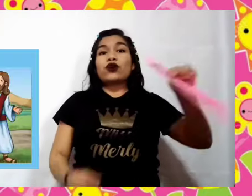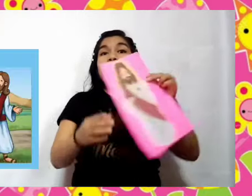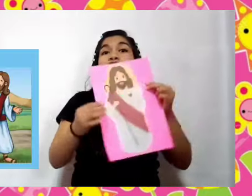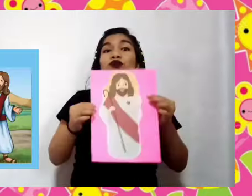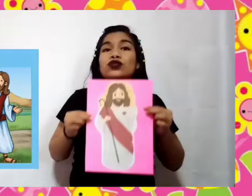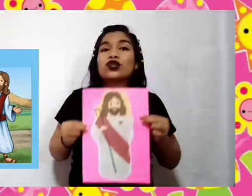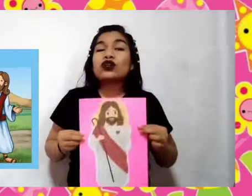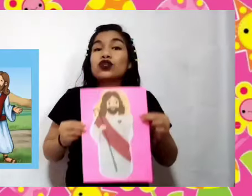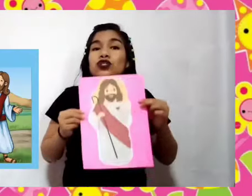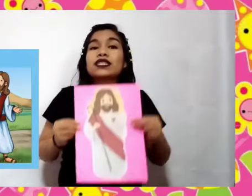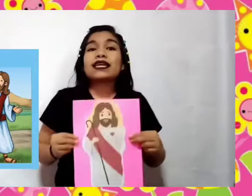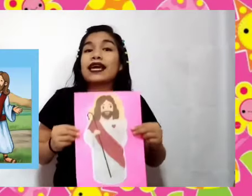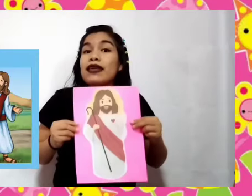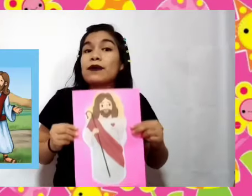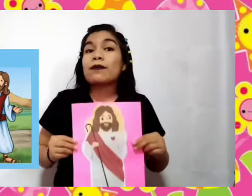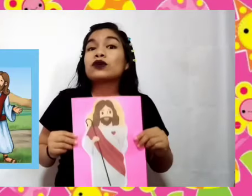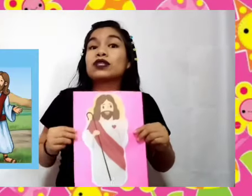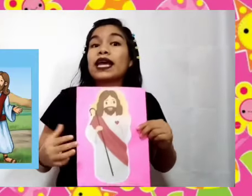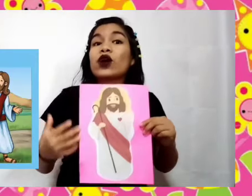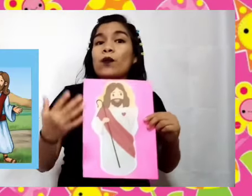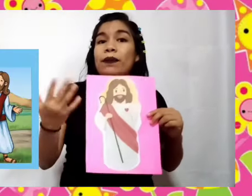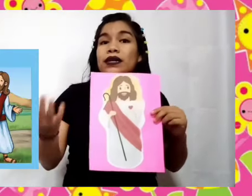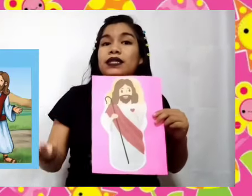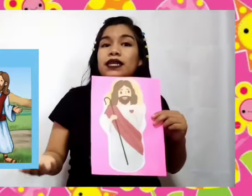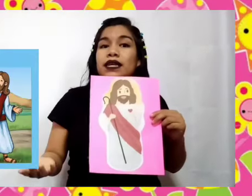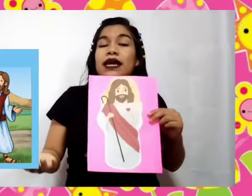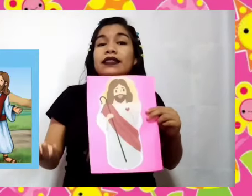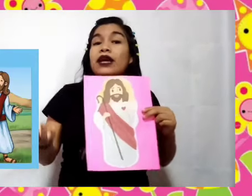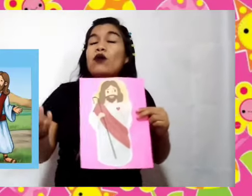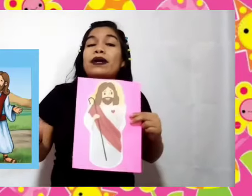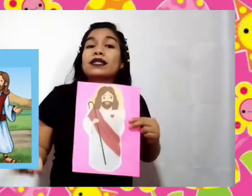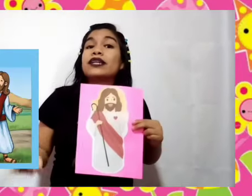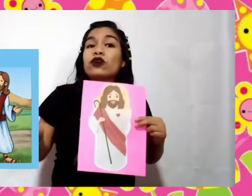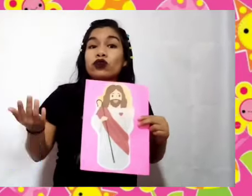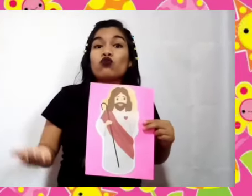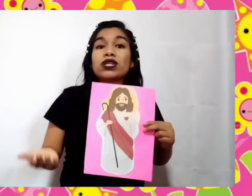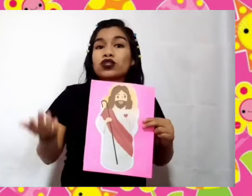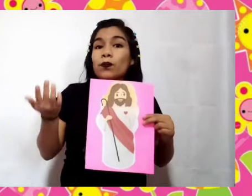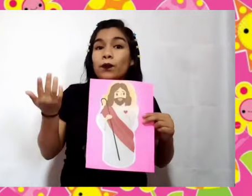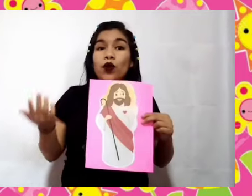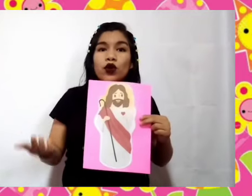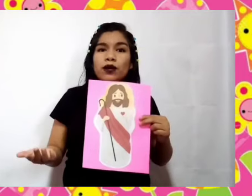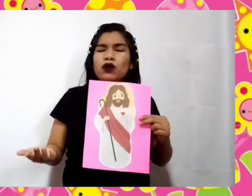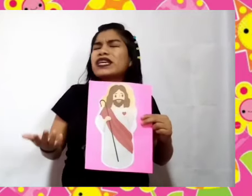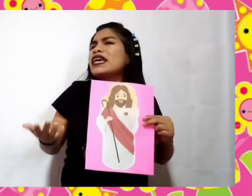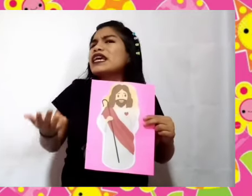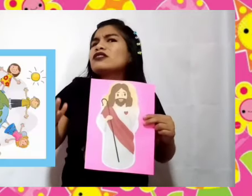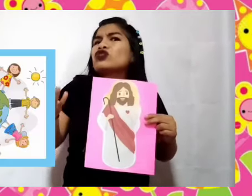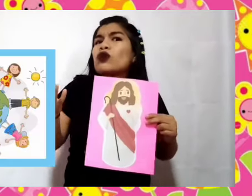nuestro Jesús, nos dice que debemos de compartir con nuestro prójimo. ¿Quién es